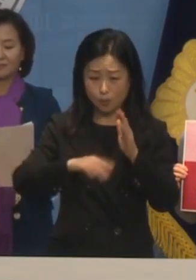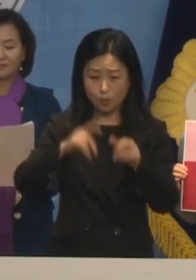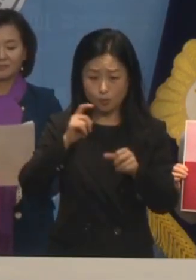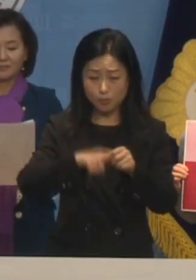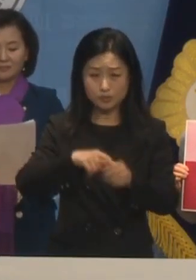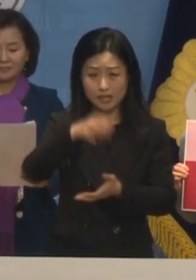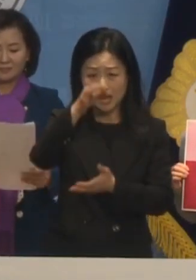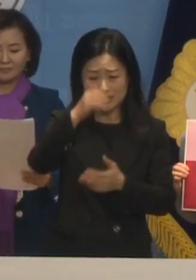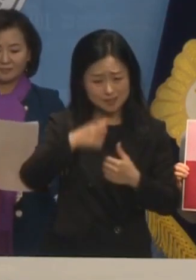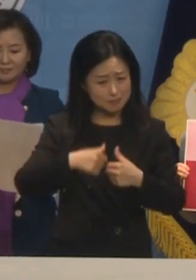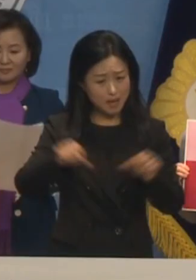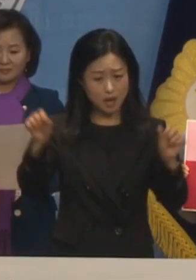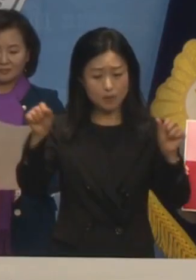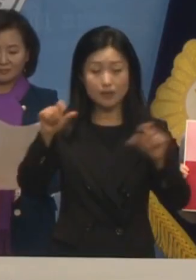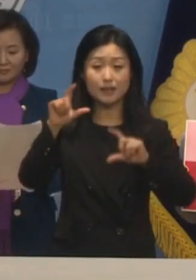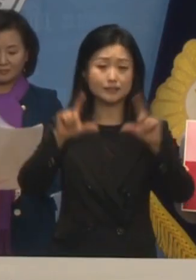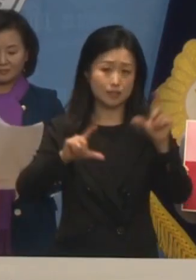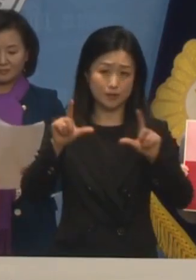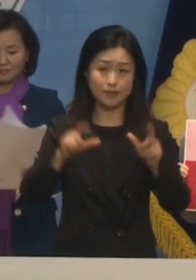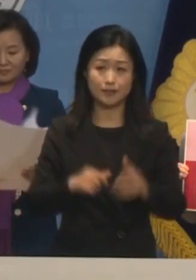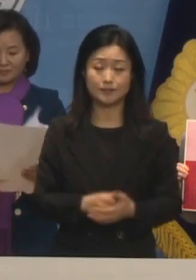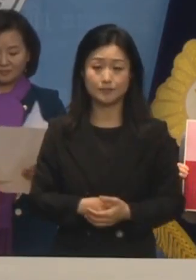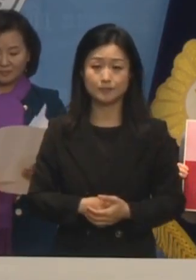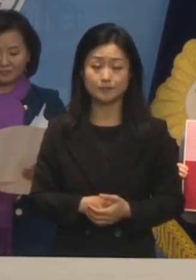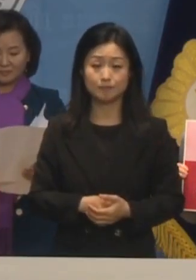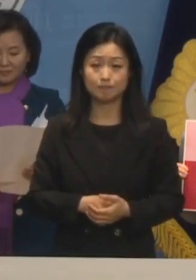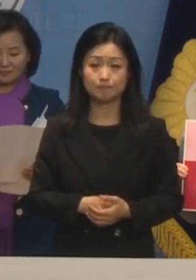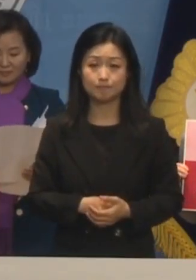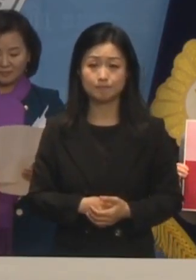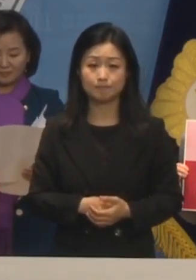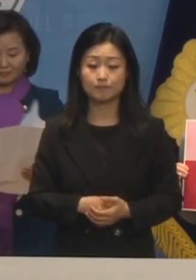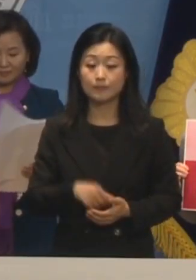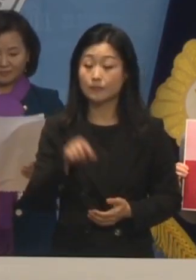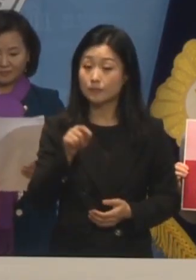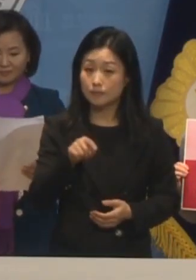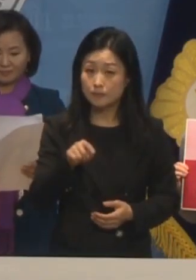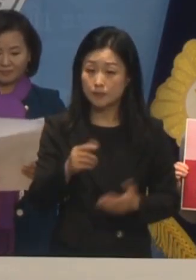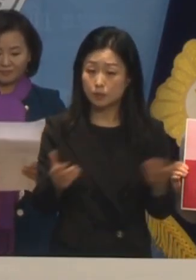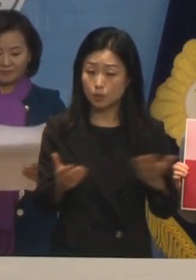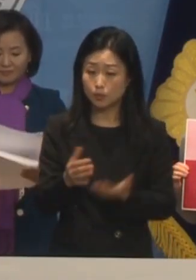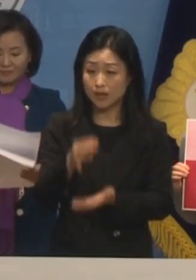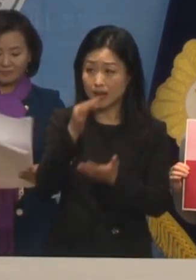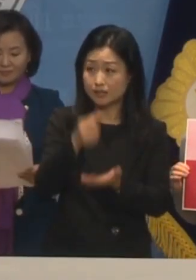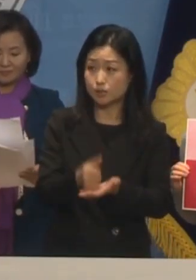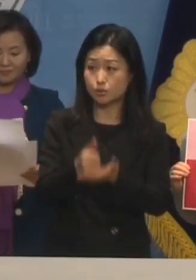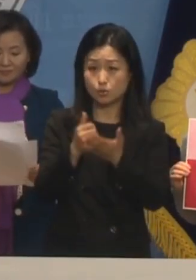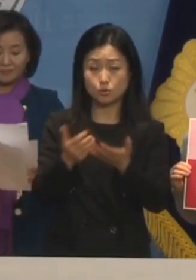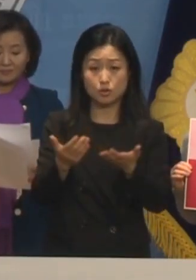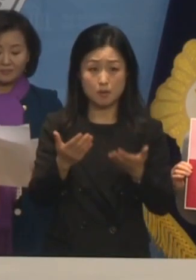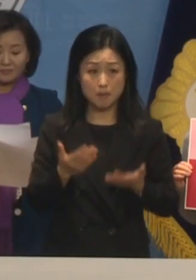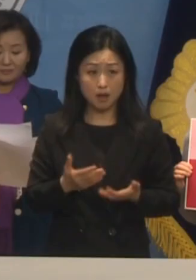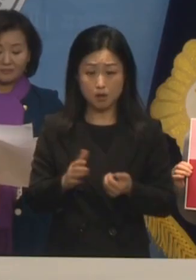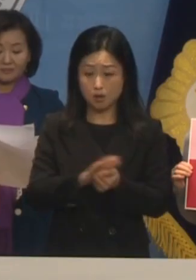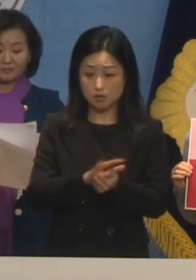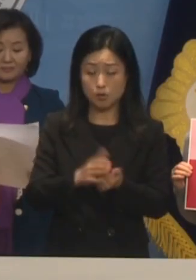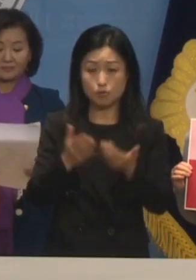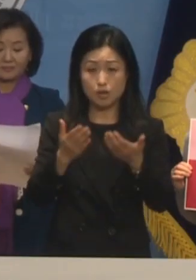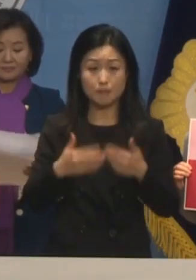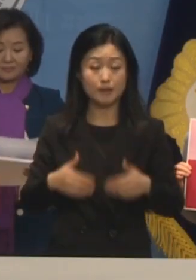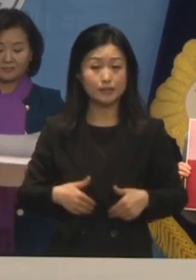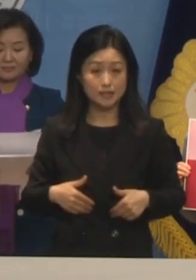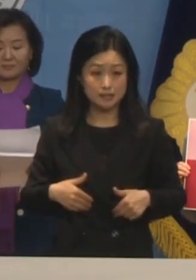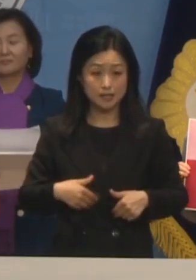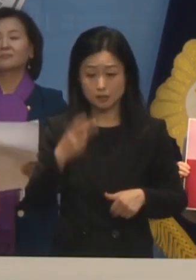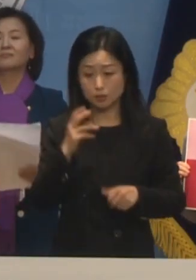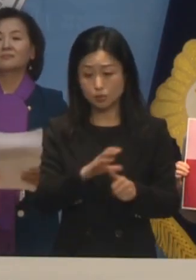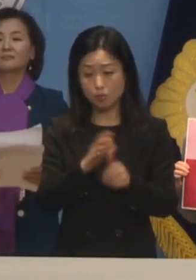아무렇지도 않게 벌어지고 있습니다. 누구보다 그 노동의 가치를 존중받고 처우가 보장되어야 할